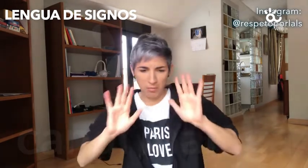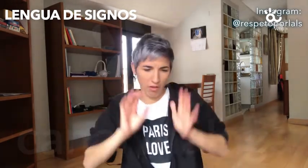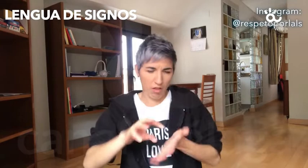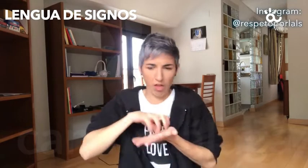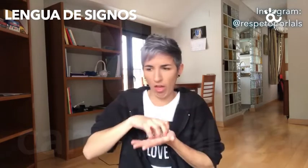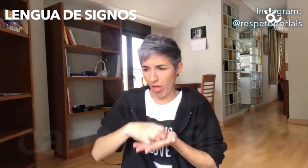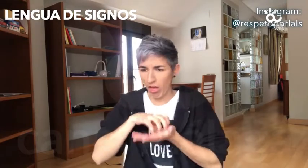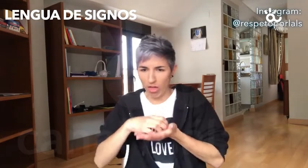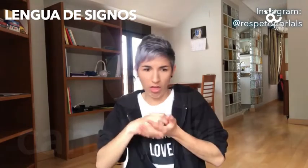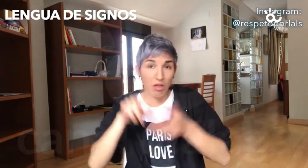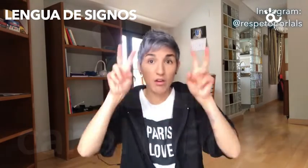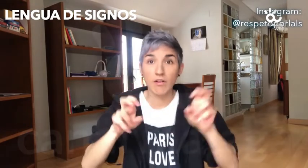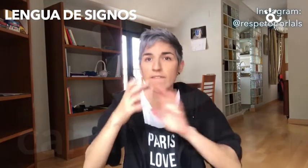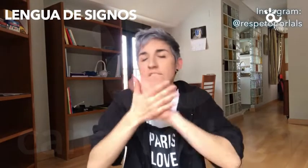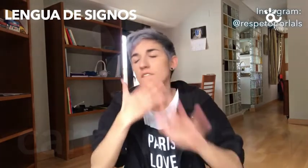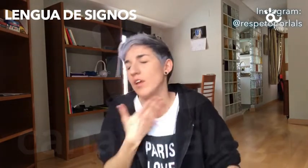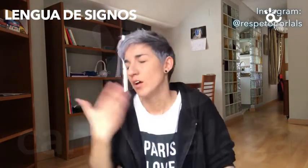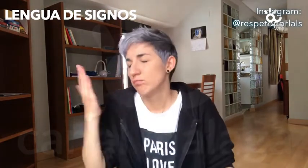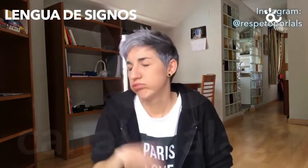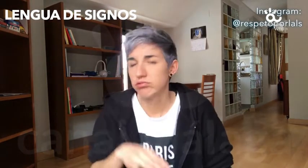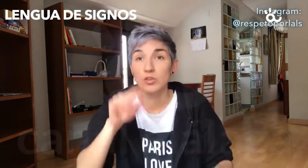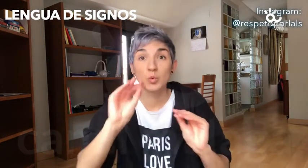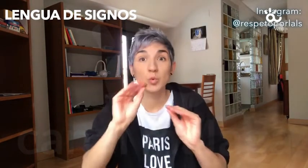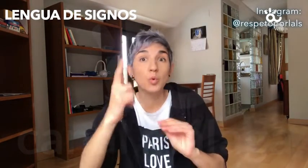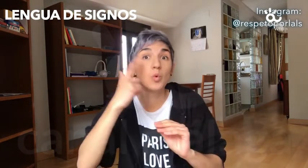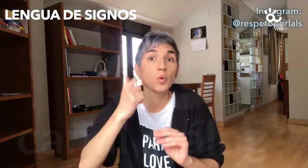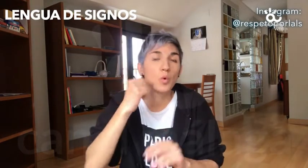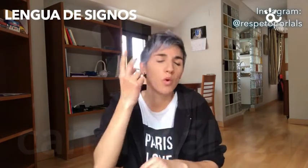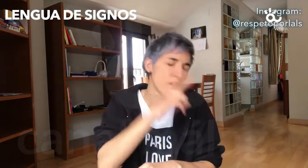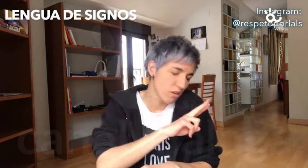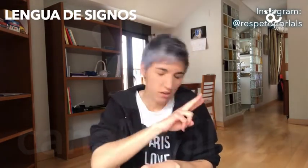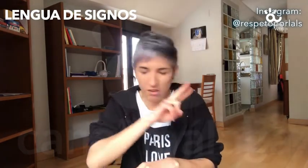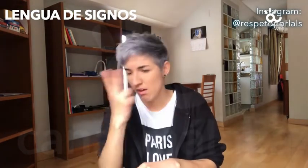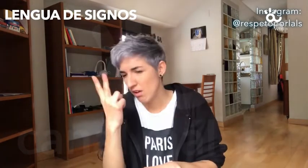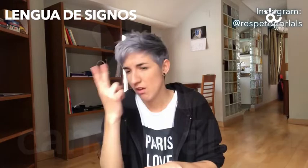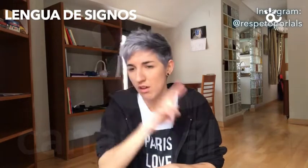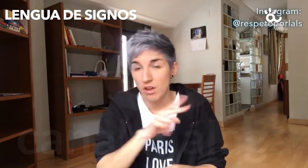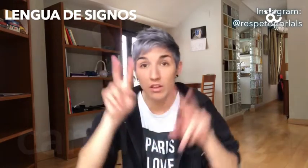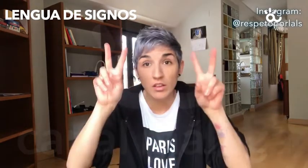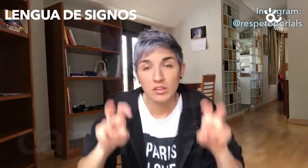peros y tus dudas, y tú no voy a hablar, y tus idas y